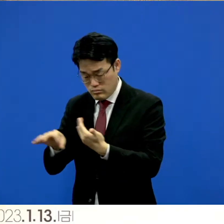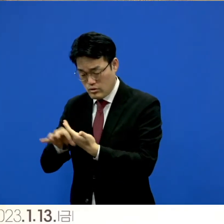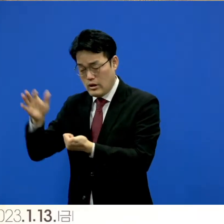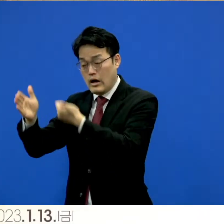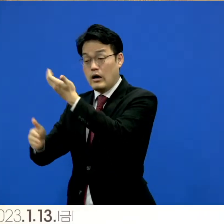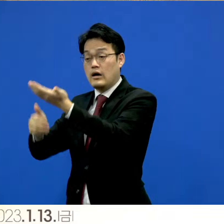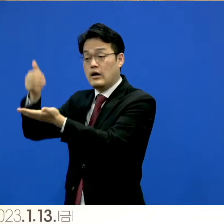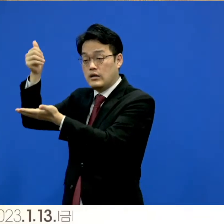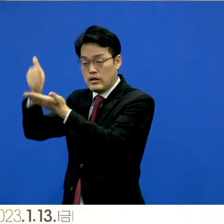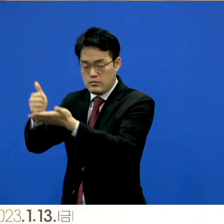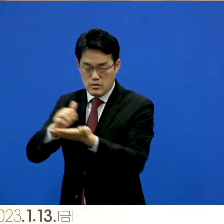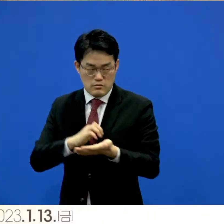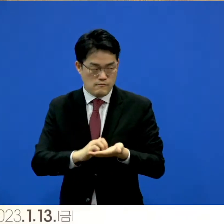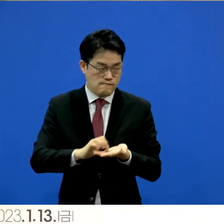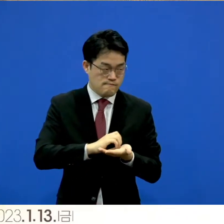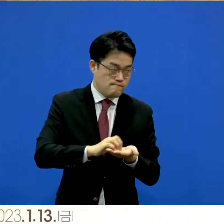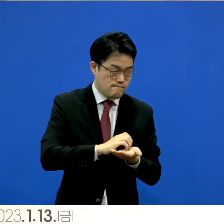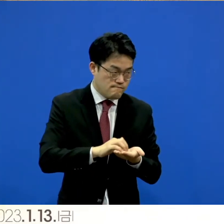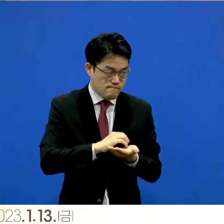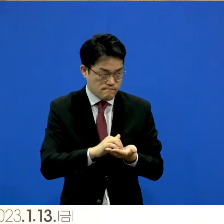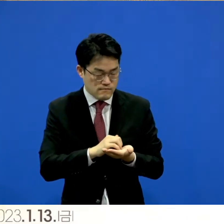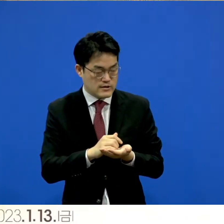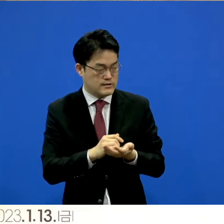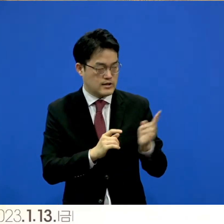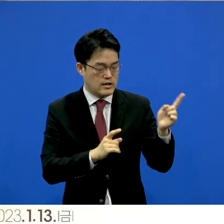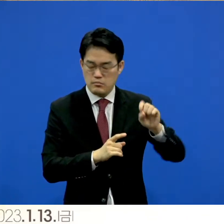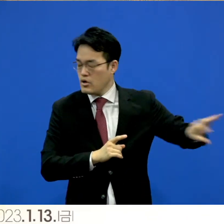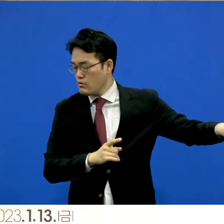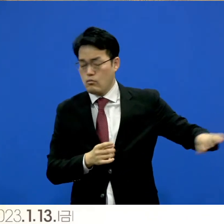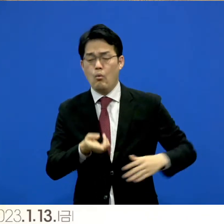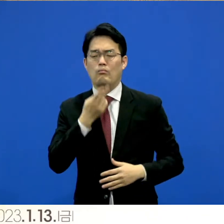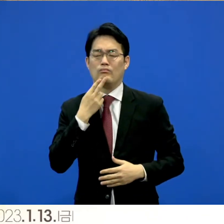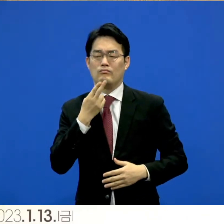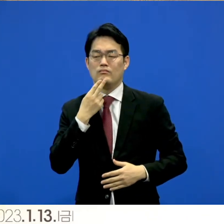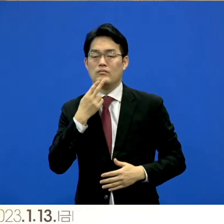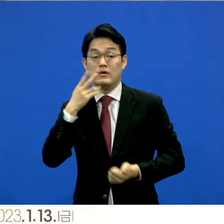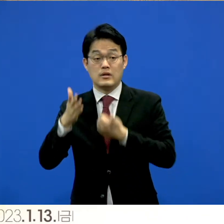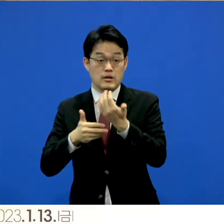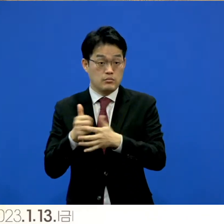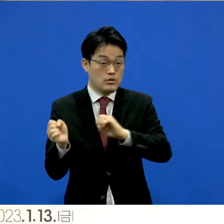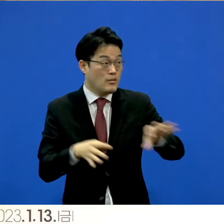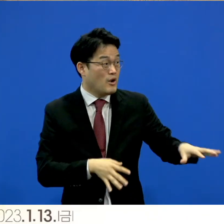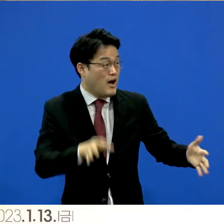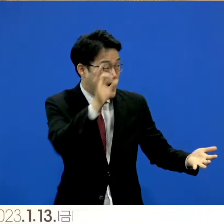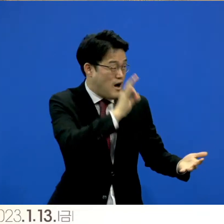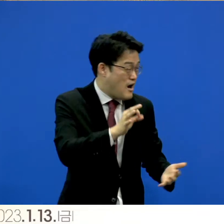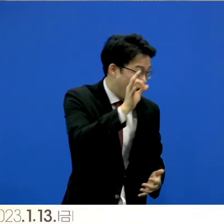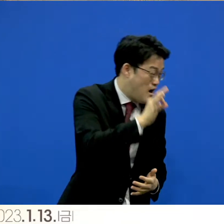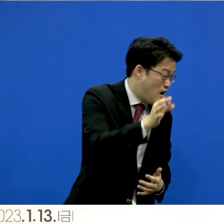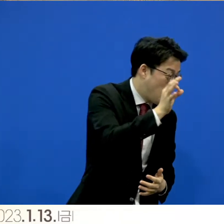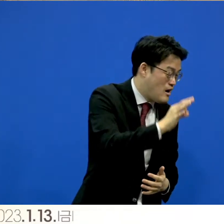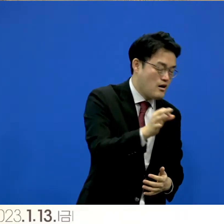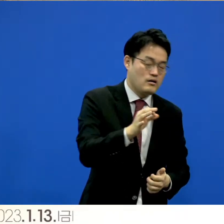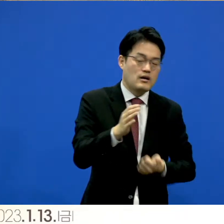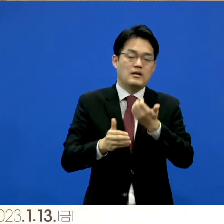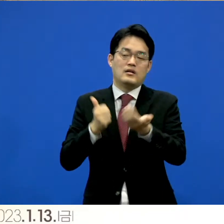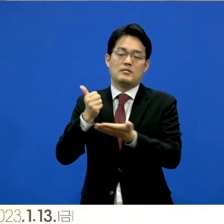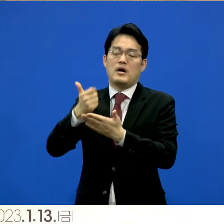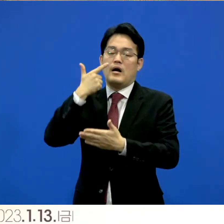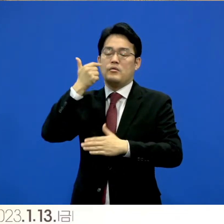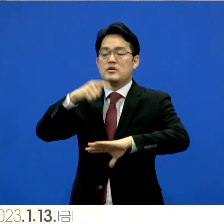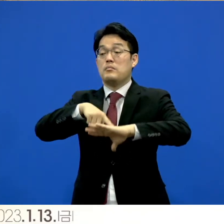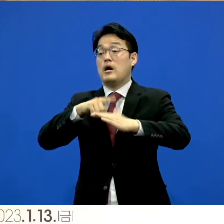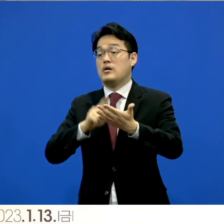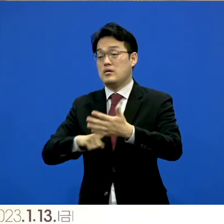계산에 맞아 떨어지지 않습니다. 그 낭비 안에 하나님의 마음이 들어있습니다. 모든 것을 다